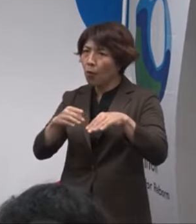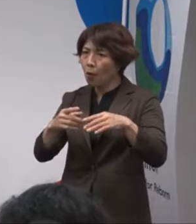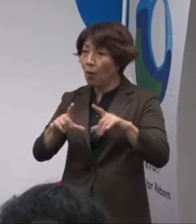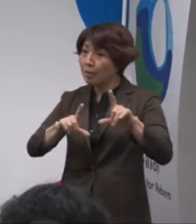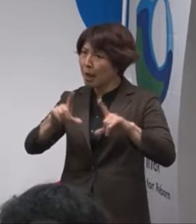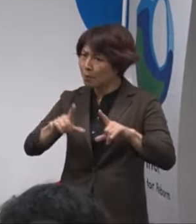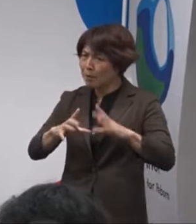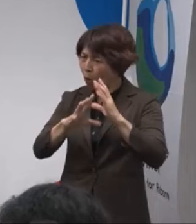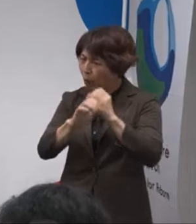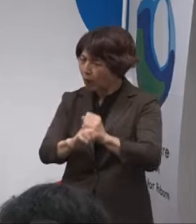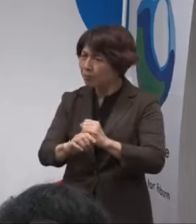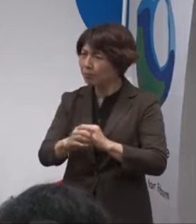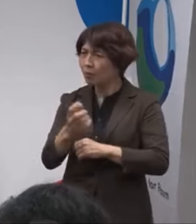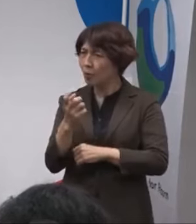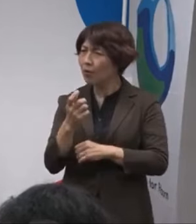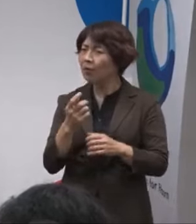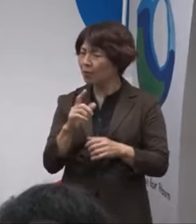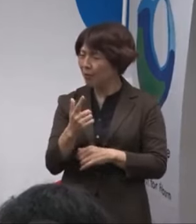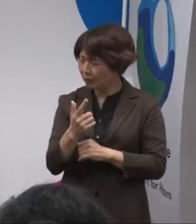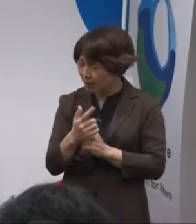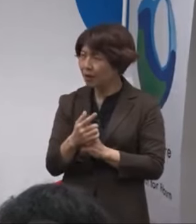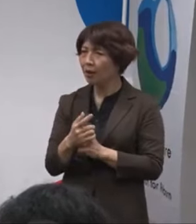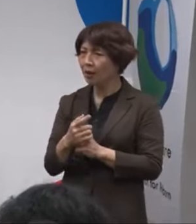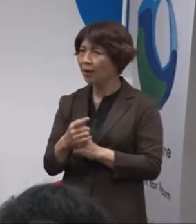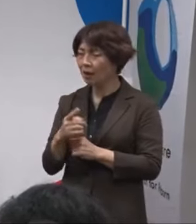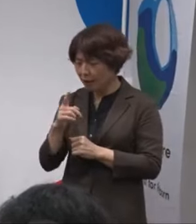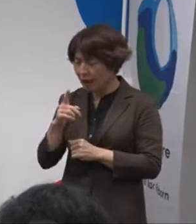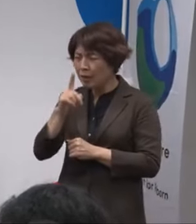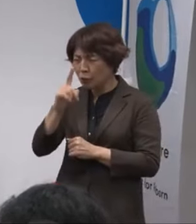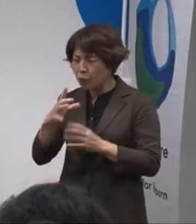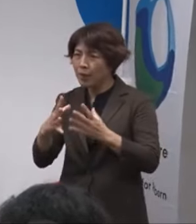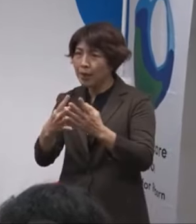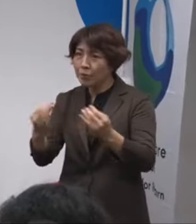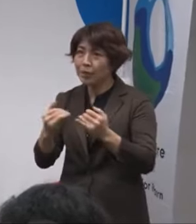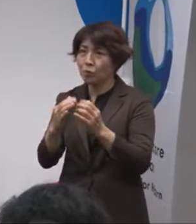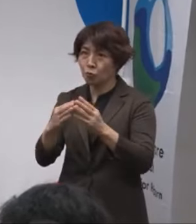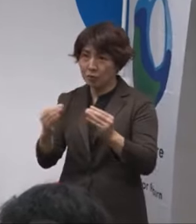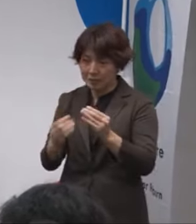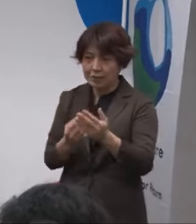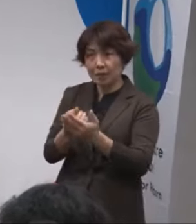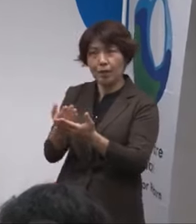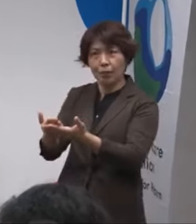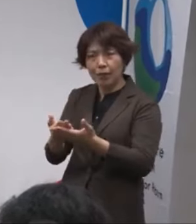参加してもらって、その価値観を共有したり発信することの方が僕は大切だと思います。